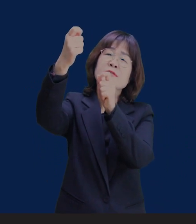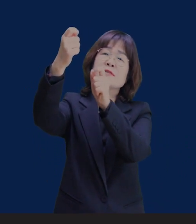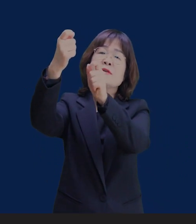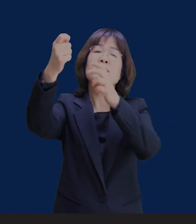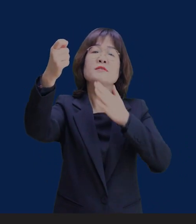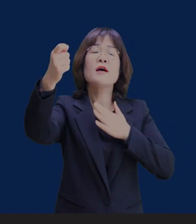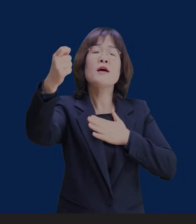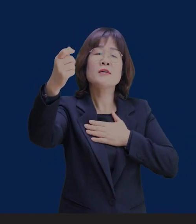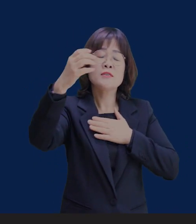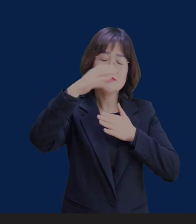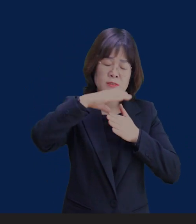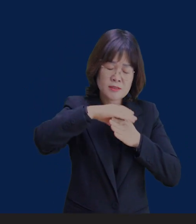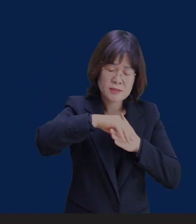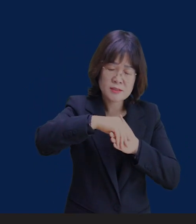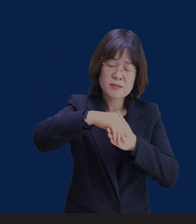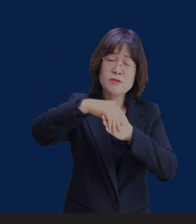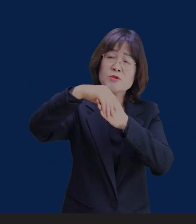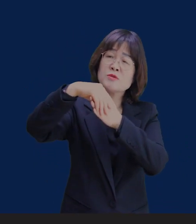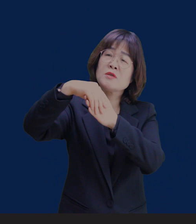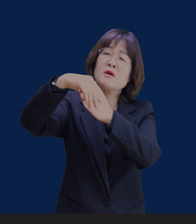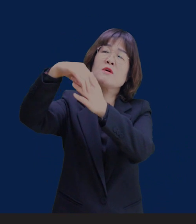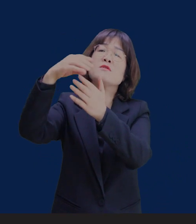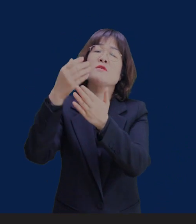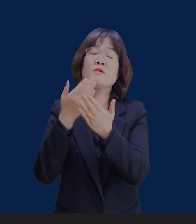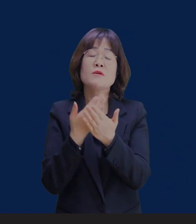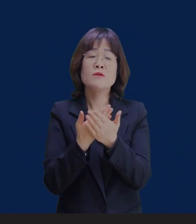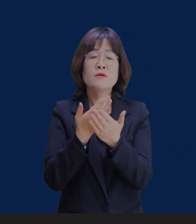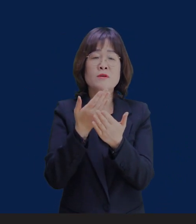주께 가까이 날